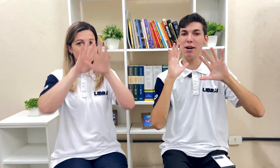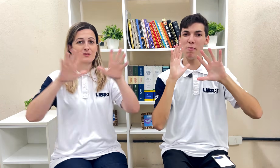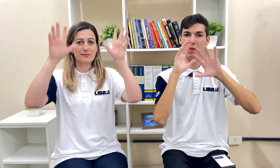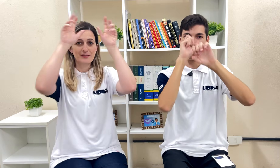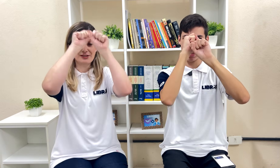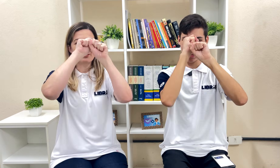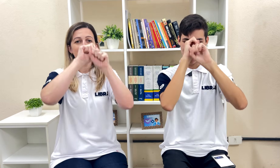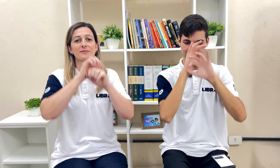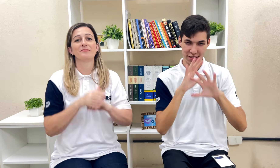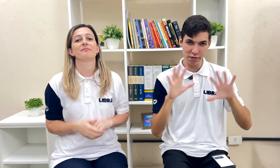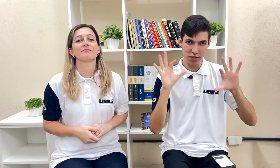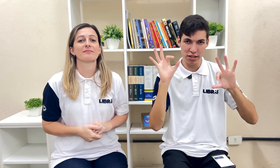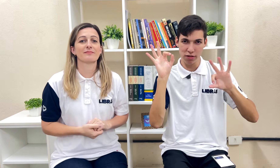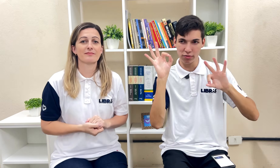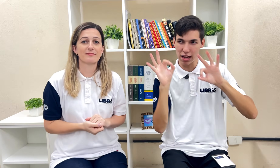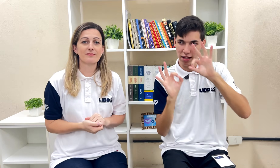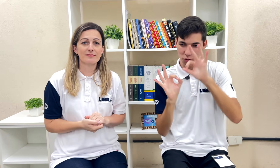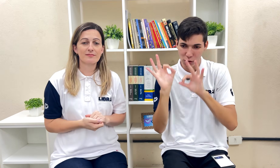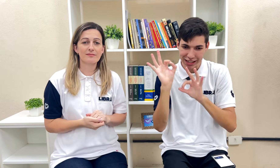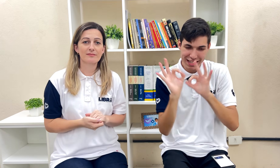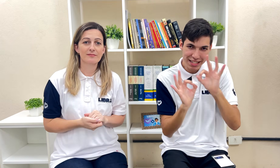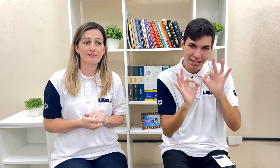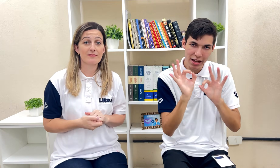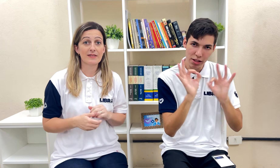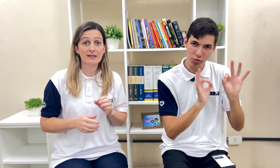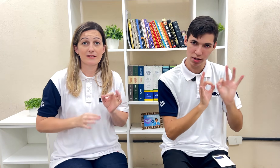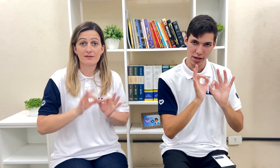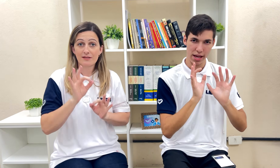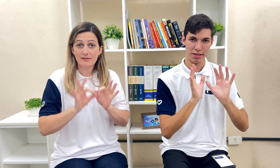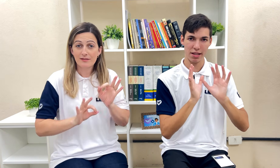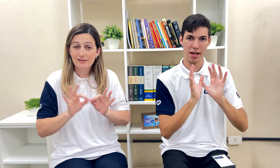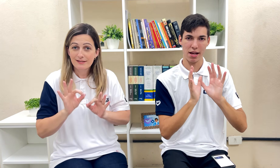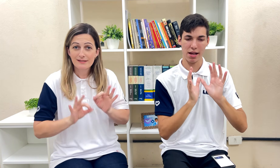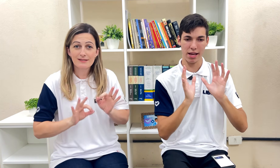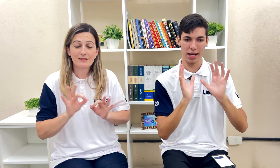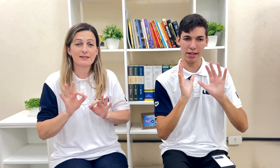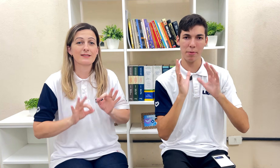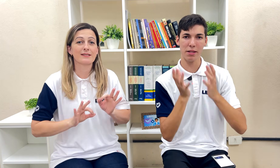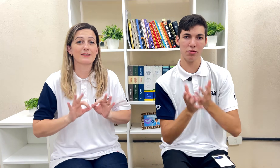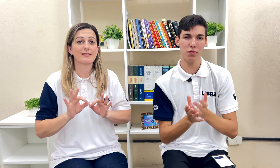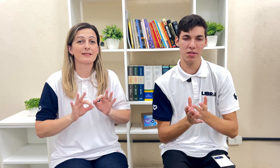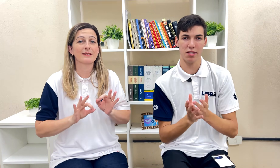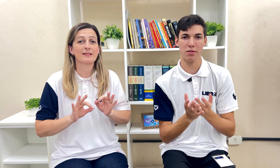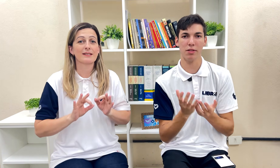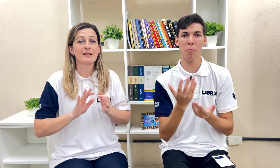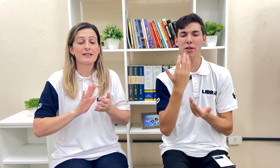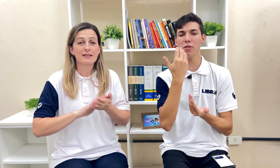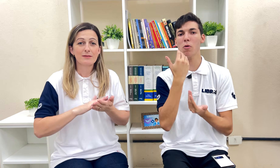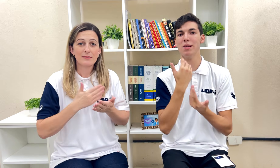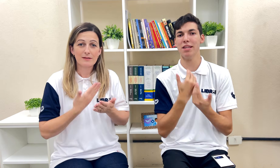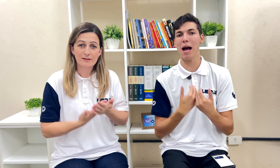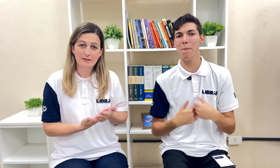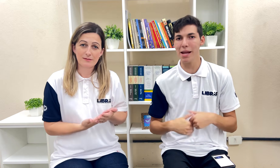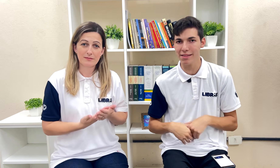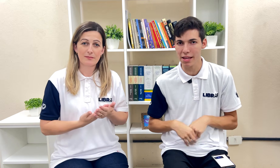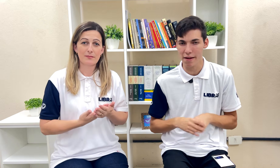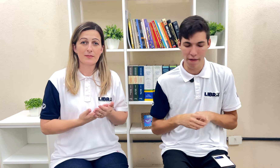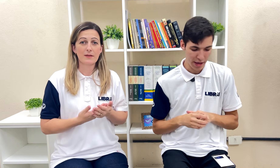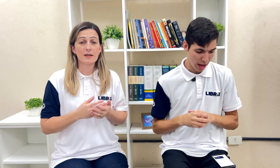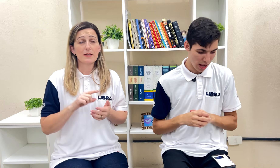Então, assim vocês vão estar organizando a interpretação de vocês. Depois que eu comecei a aprender